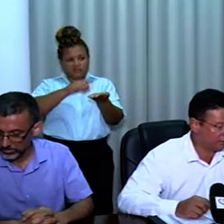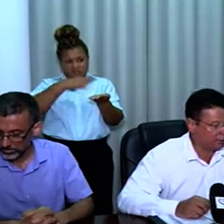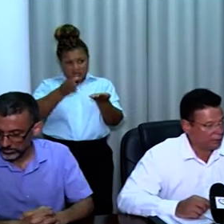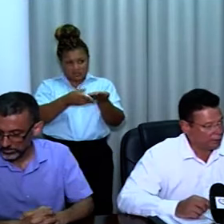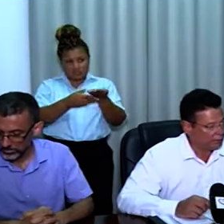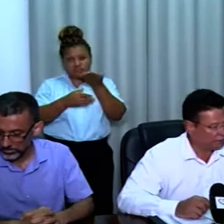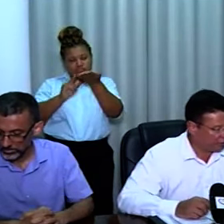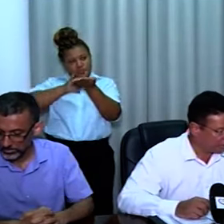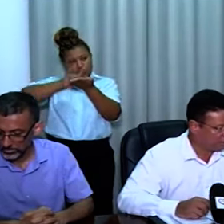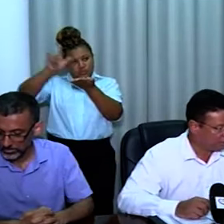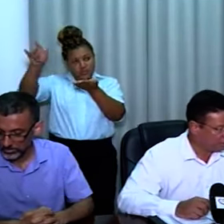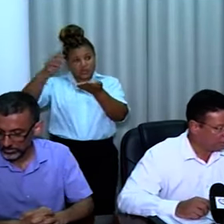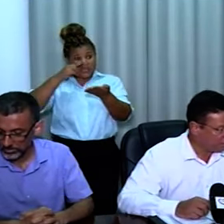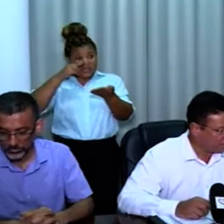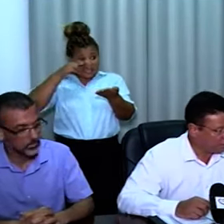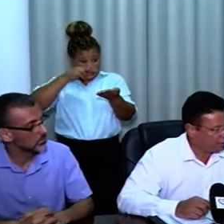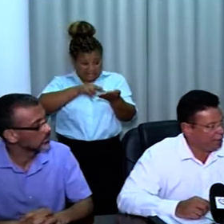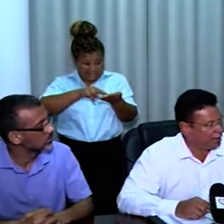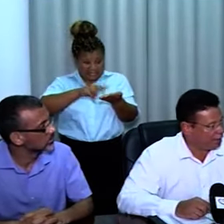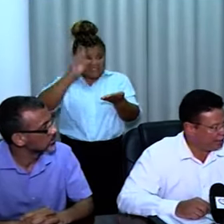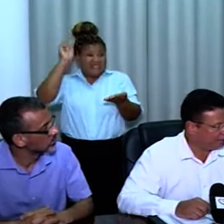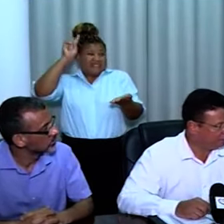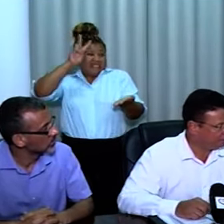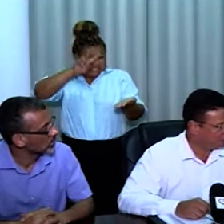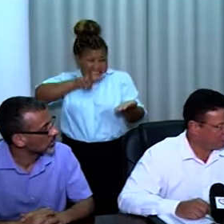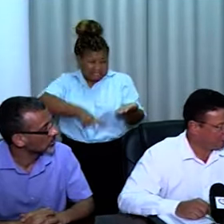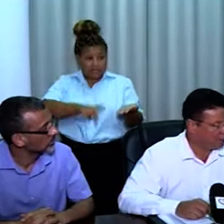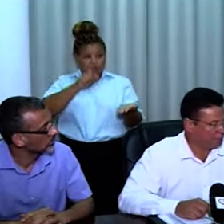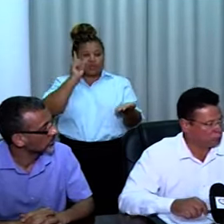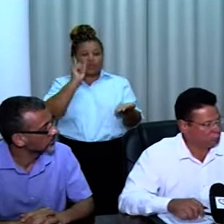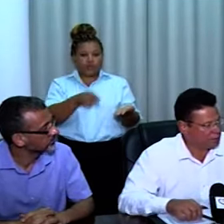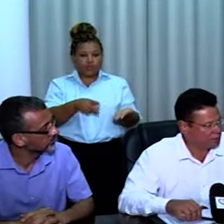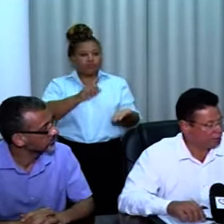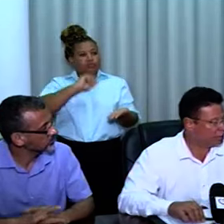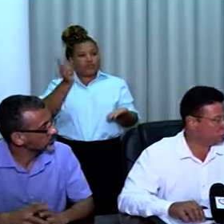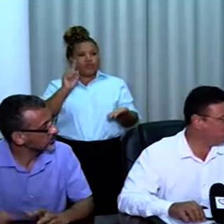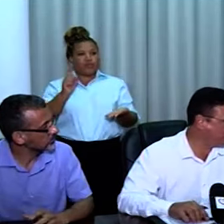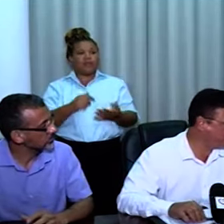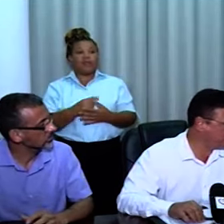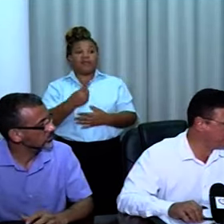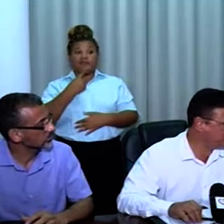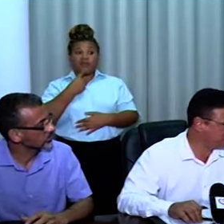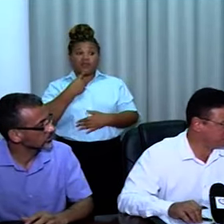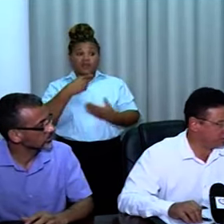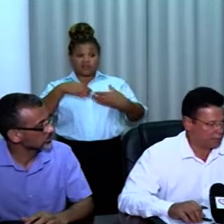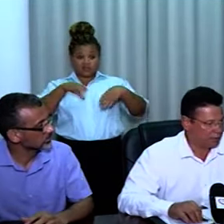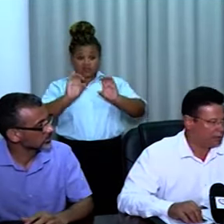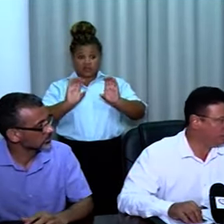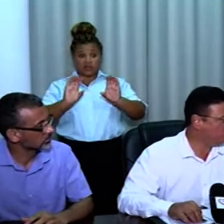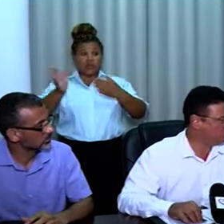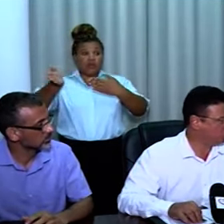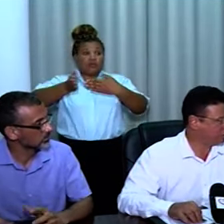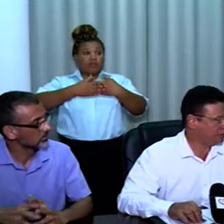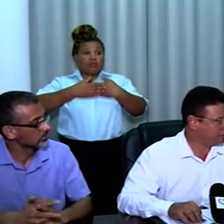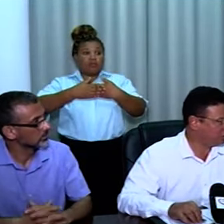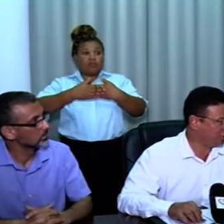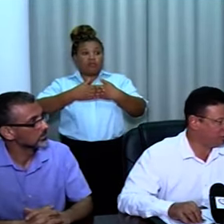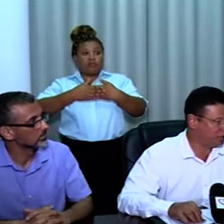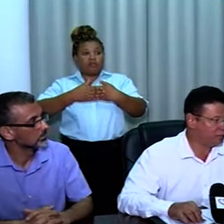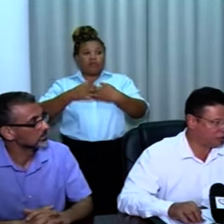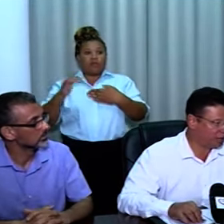temps. Il est vrai, si une airline, par exemple, une petite pays, on aurait tout avion venir ici. Il peut causer